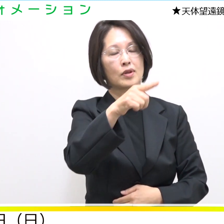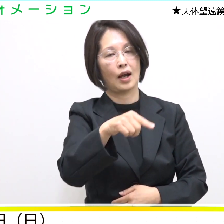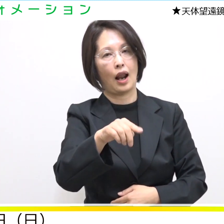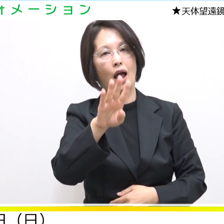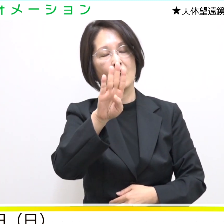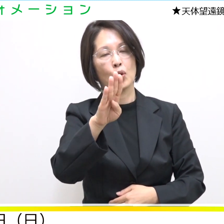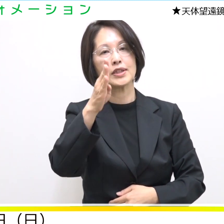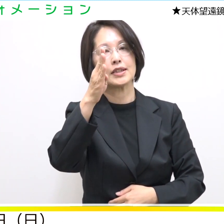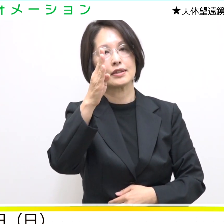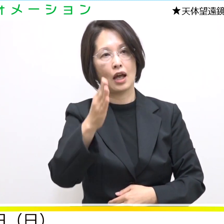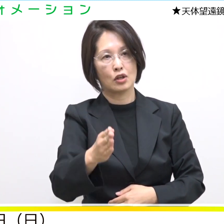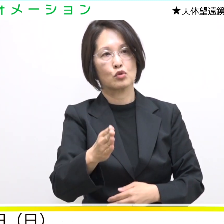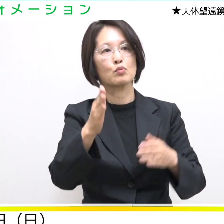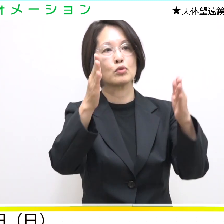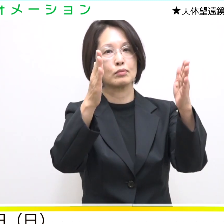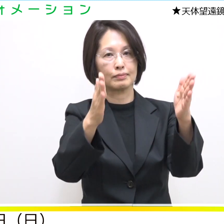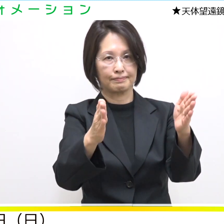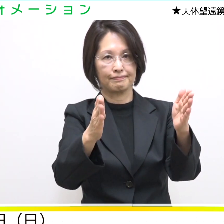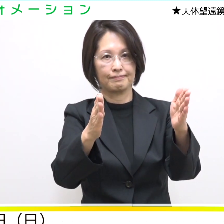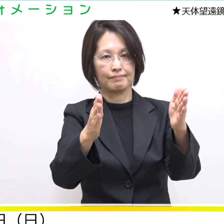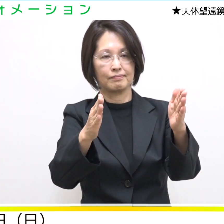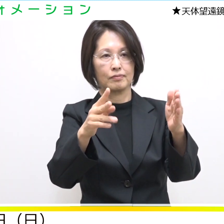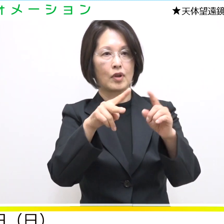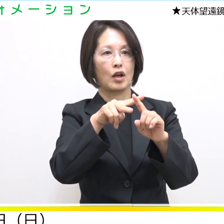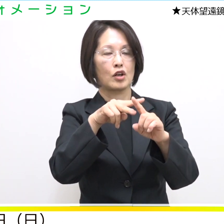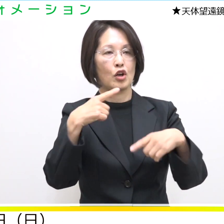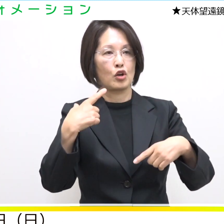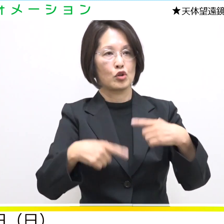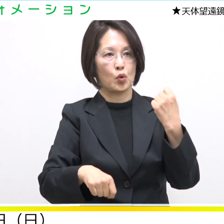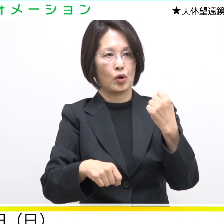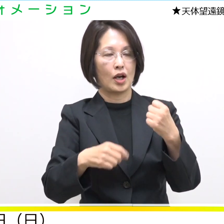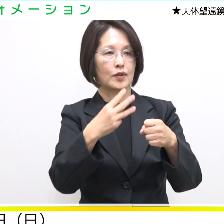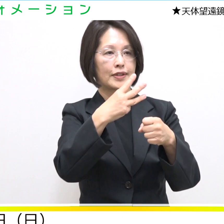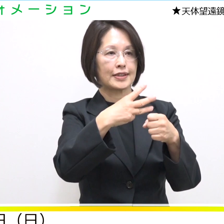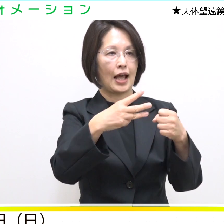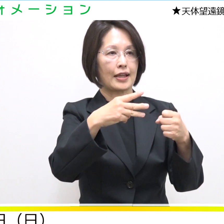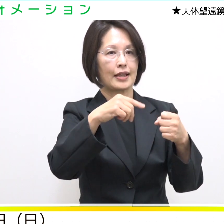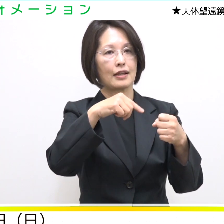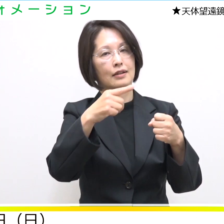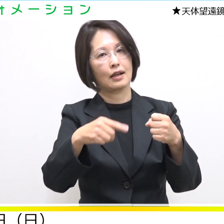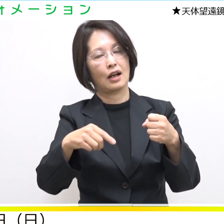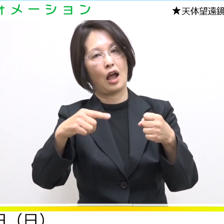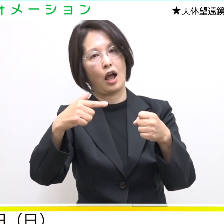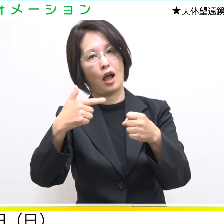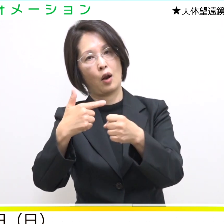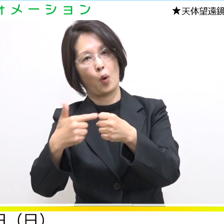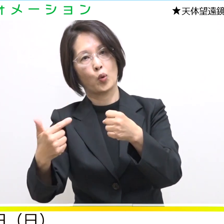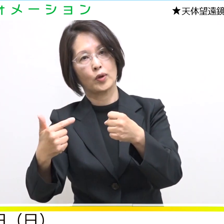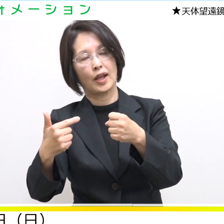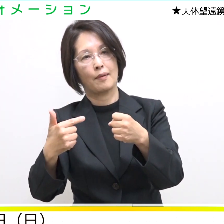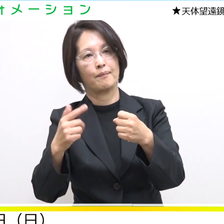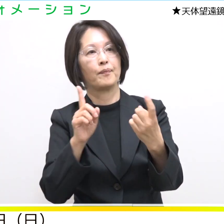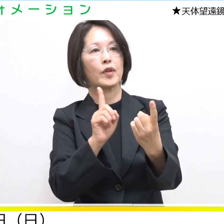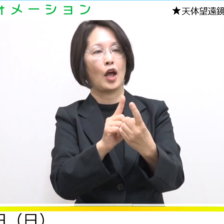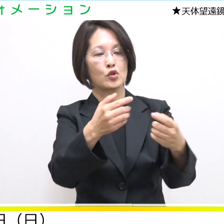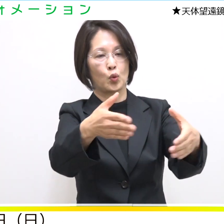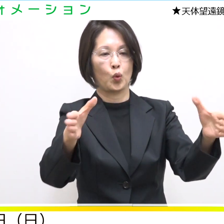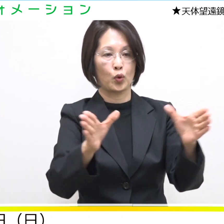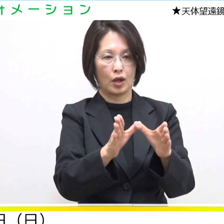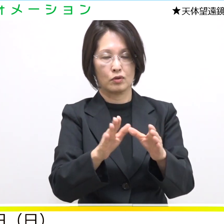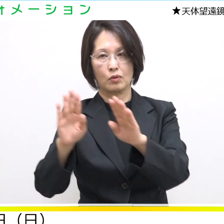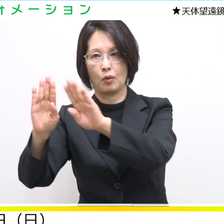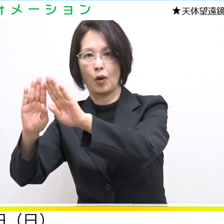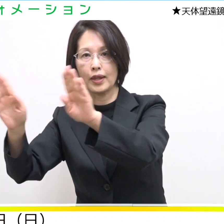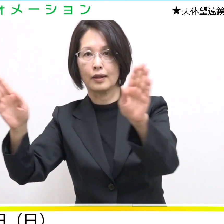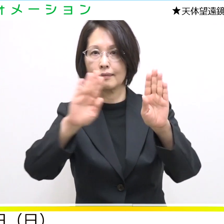分から4時30分に小学3年から6年生対象のクラス